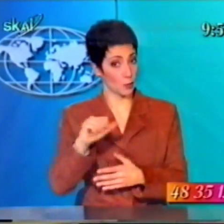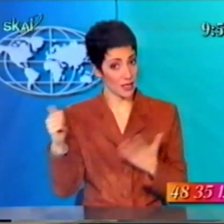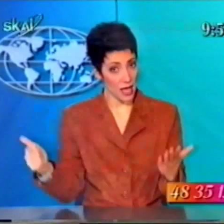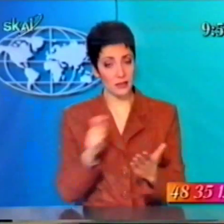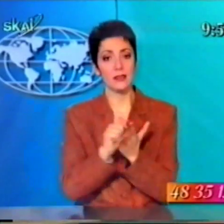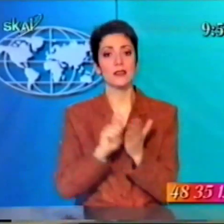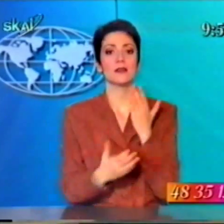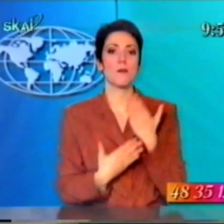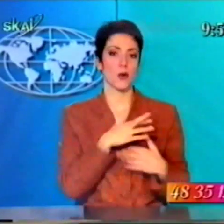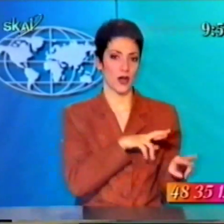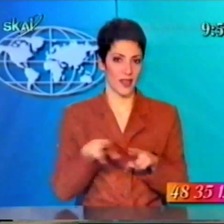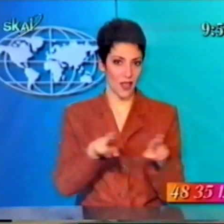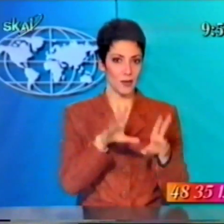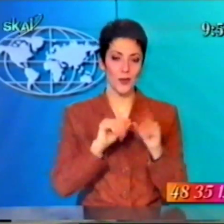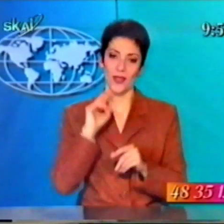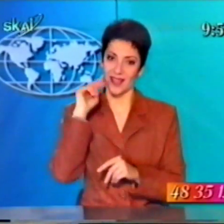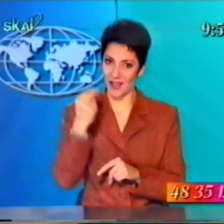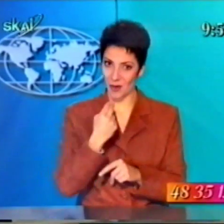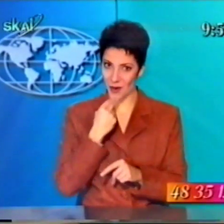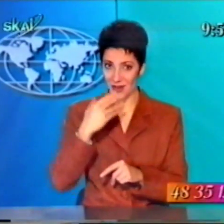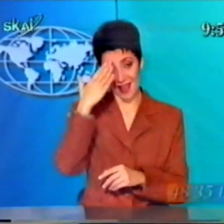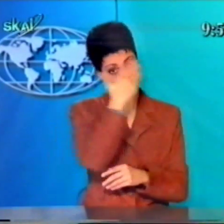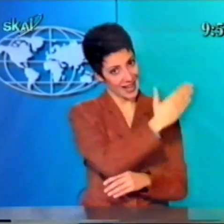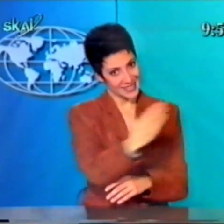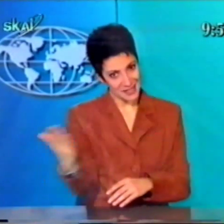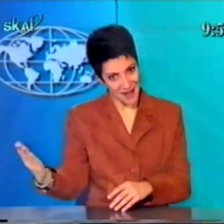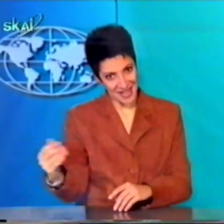156 με την ένδειξη πρωινές διαδρομές δελτίο κοφών. Καλή σας ημέρα.